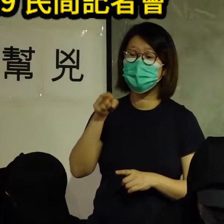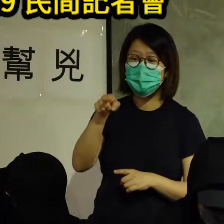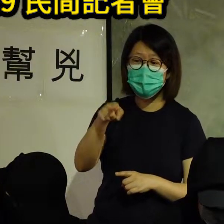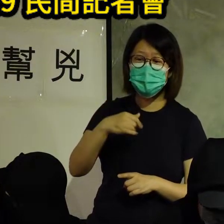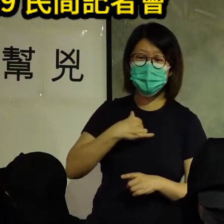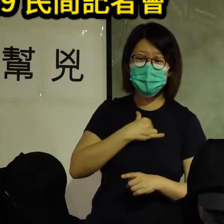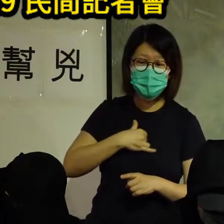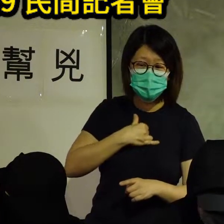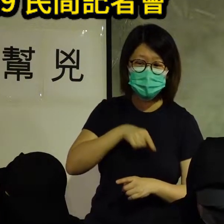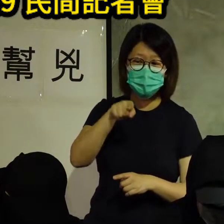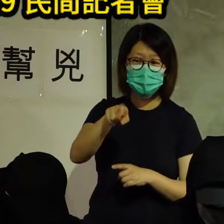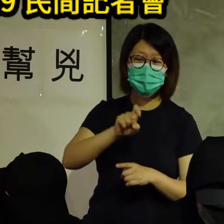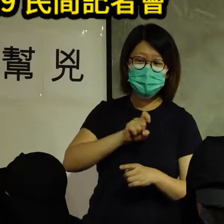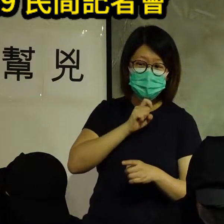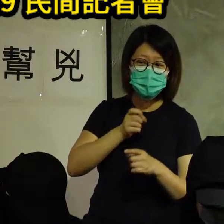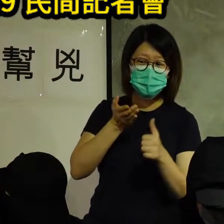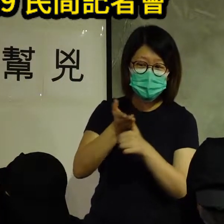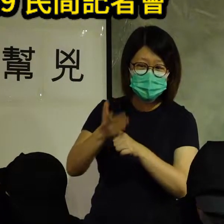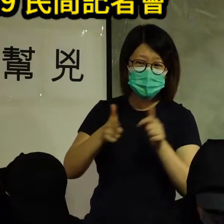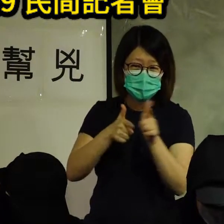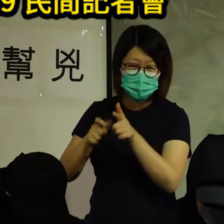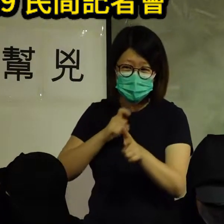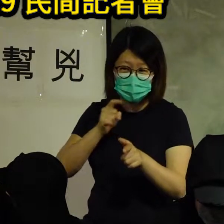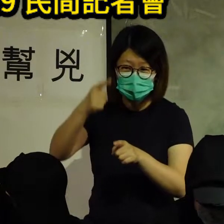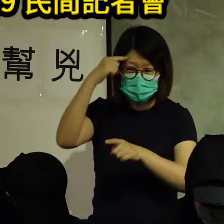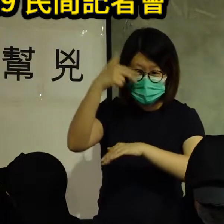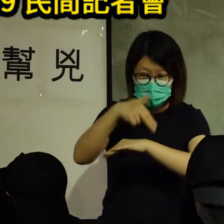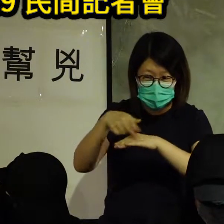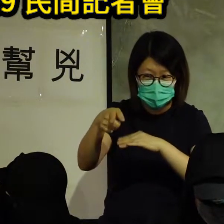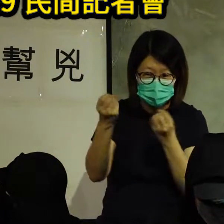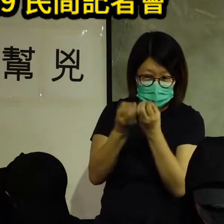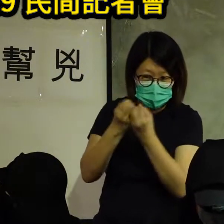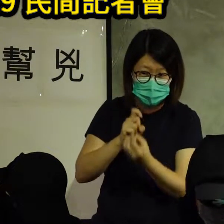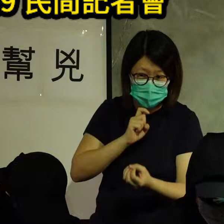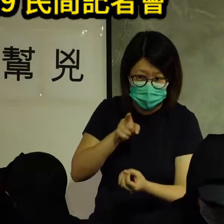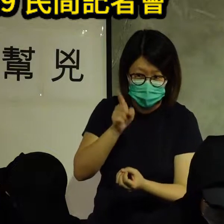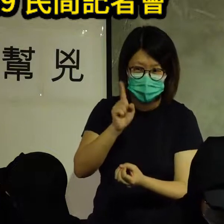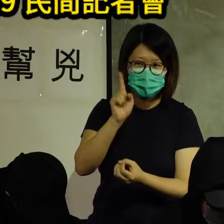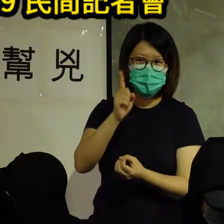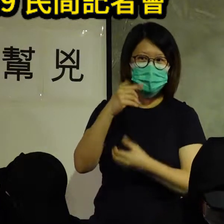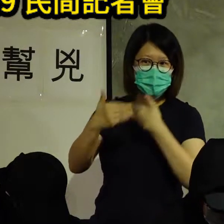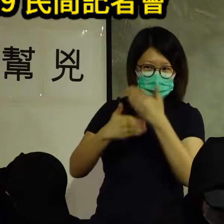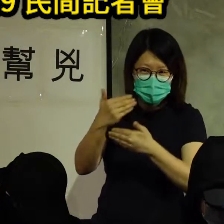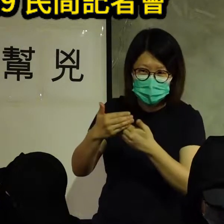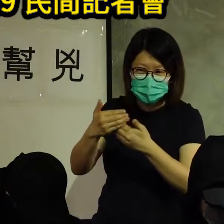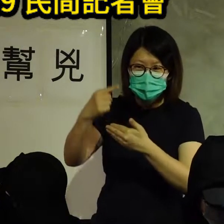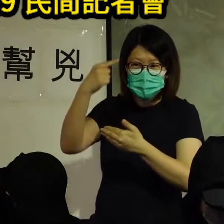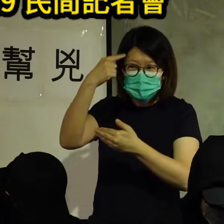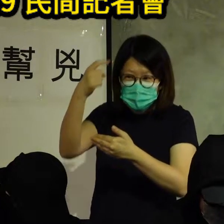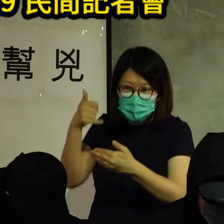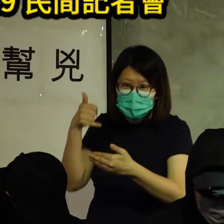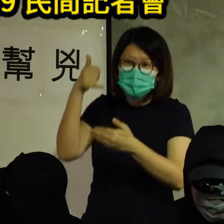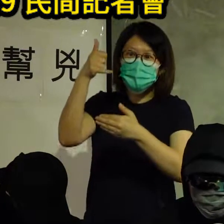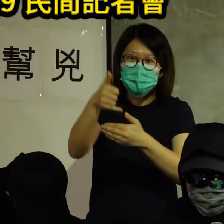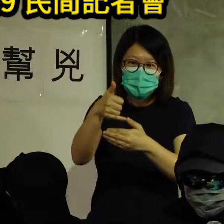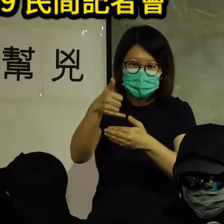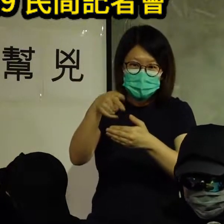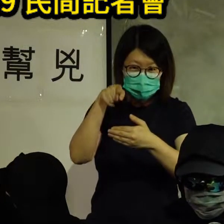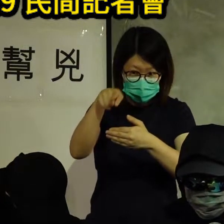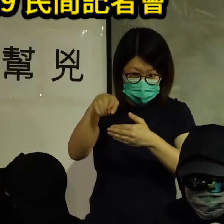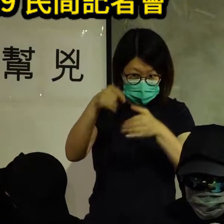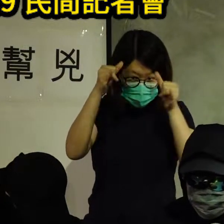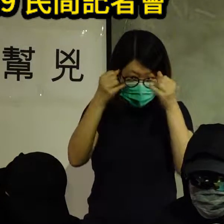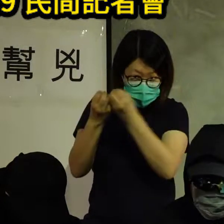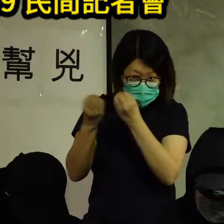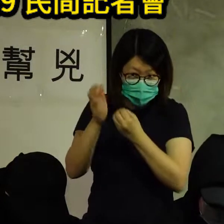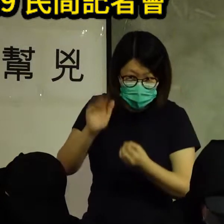出、策劃、籌備、參與一項或多於一項所謂恐怖主義行為